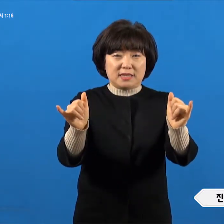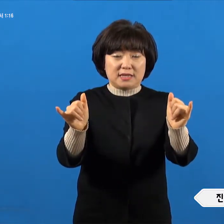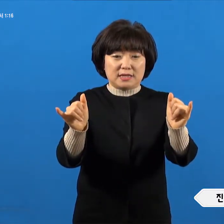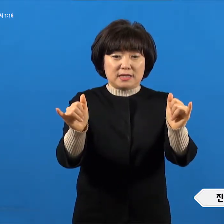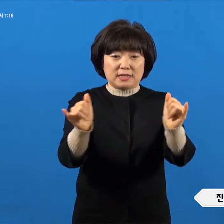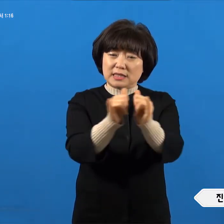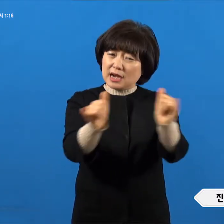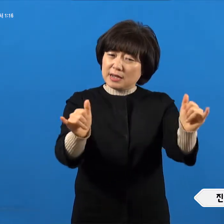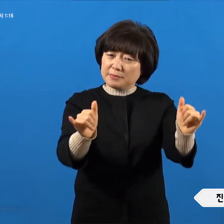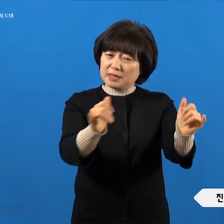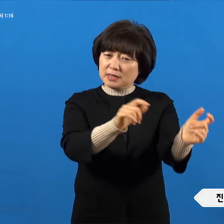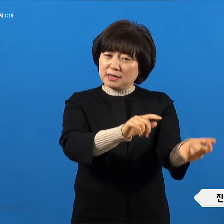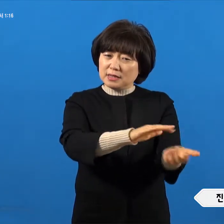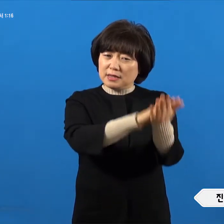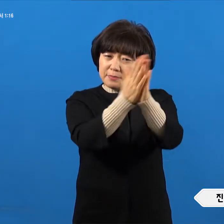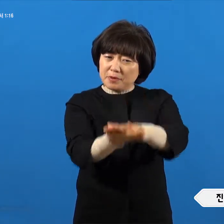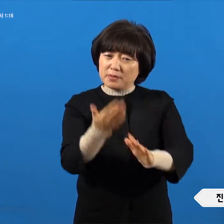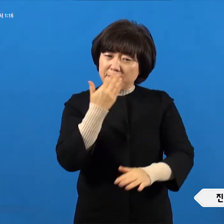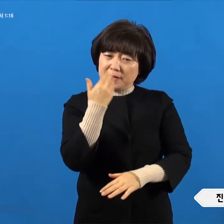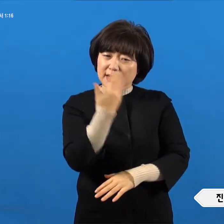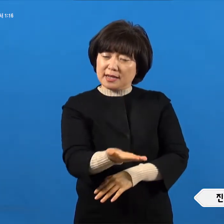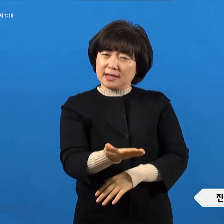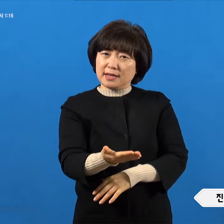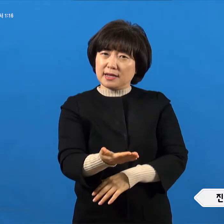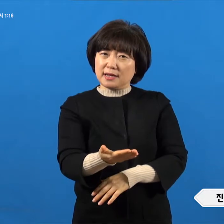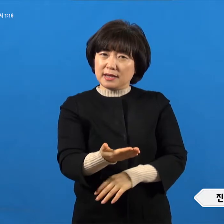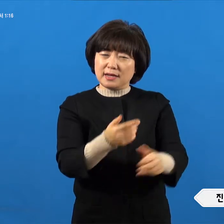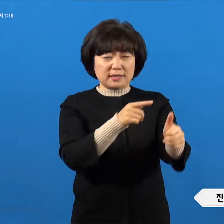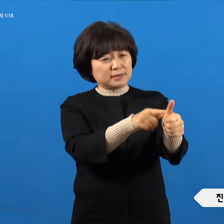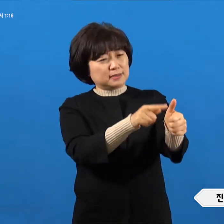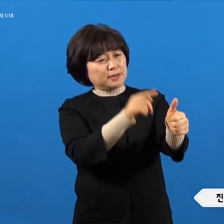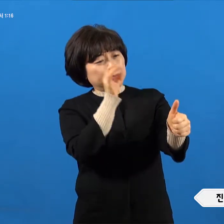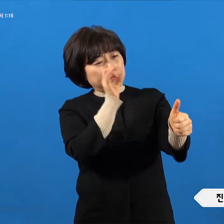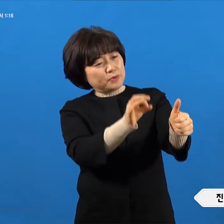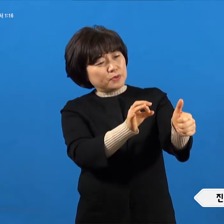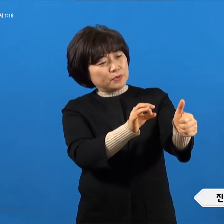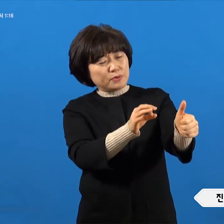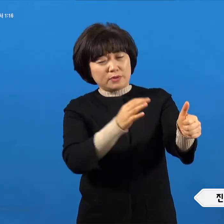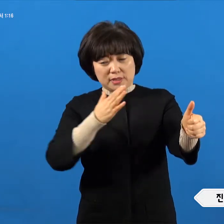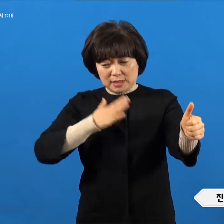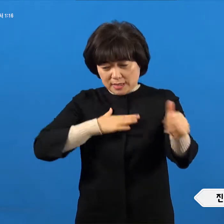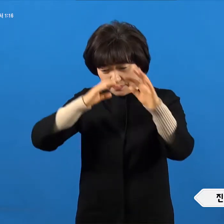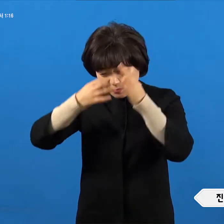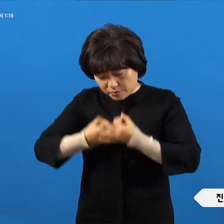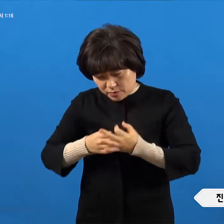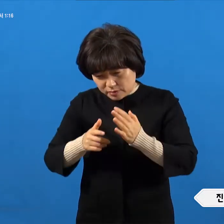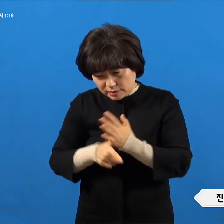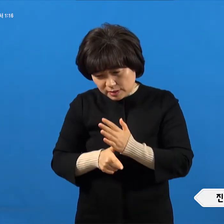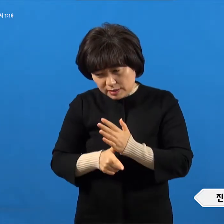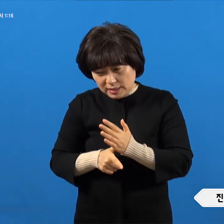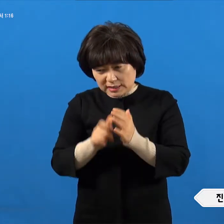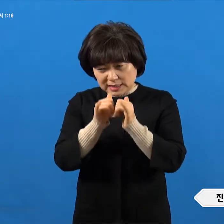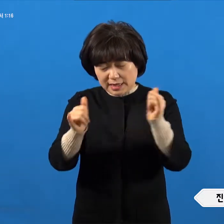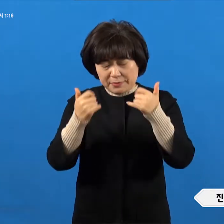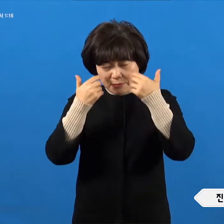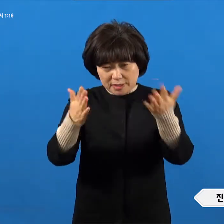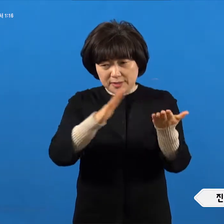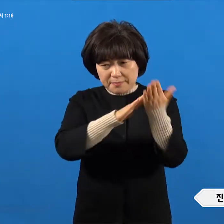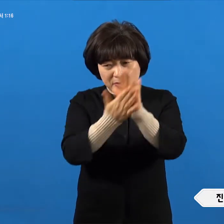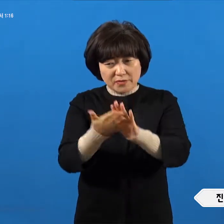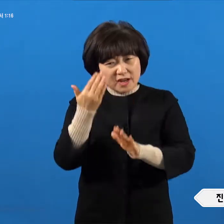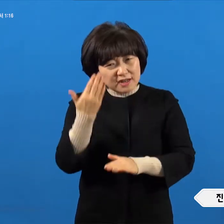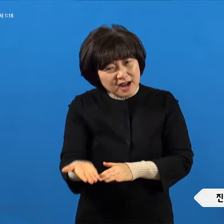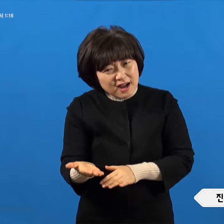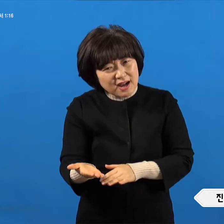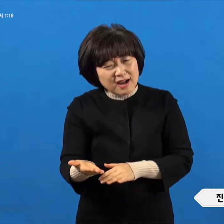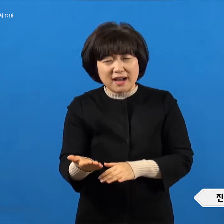과연 변하는가? 다른 사람을 보고 제 자신을 볼 때도 정말 확신이 서지 않을 정도로